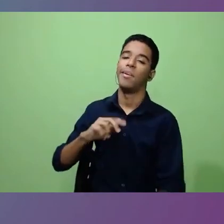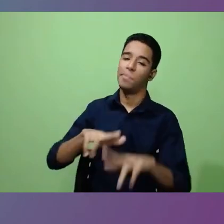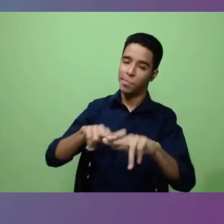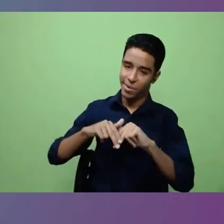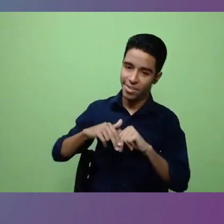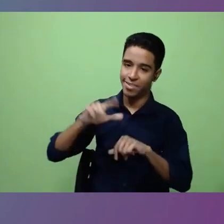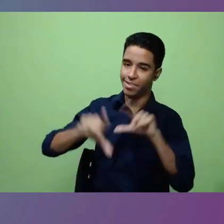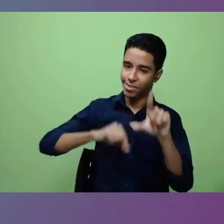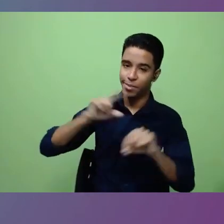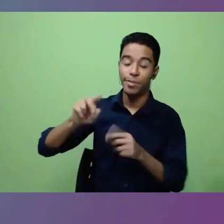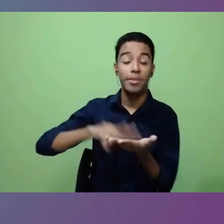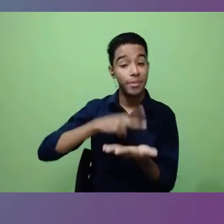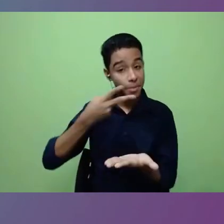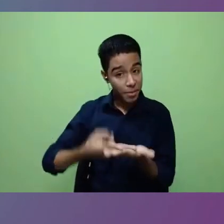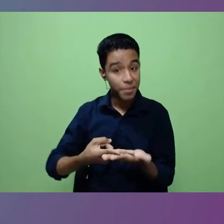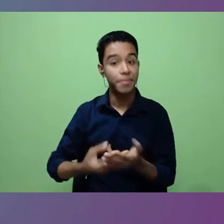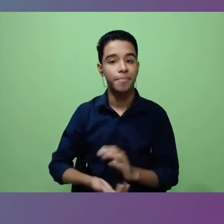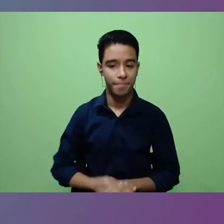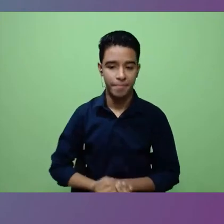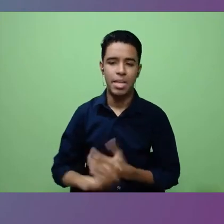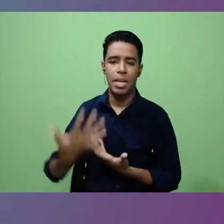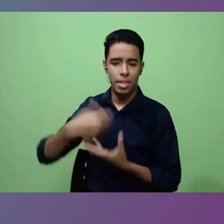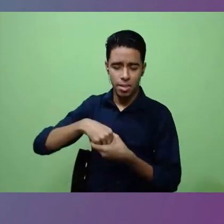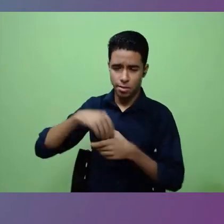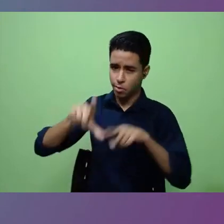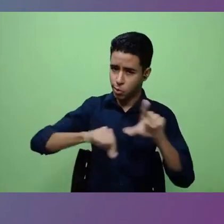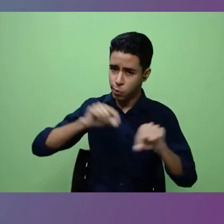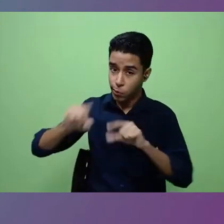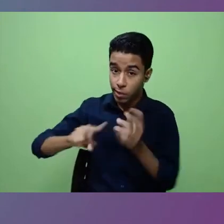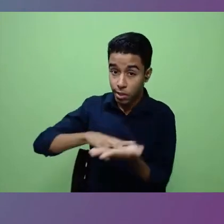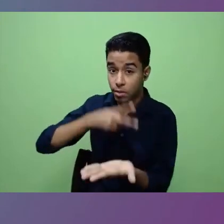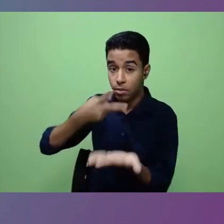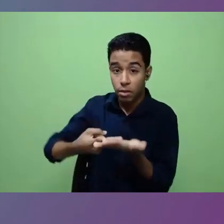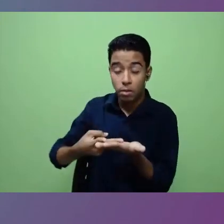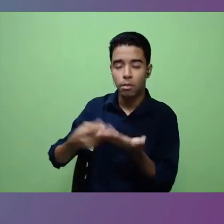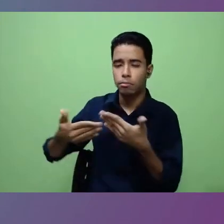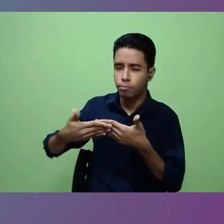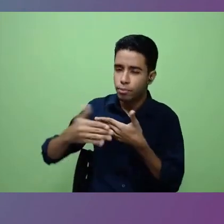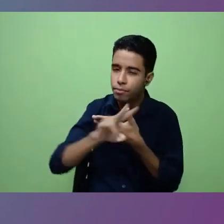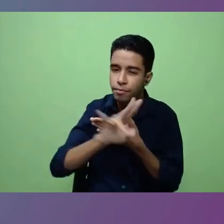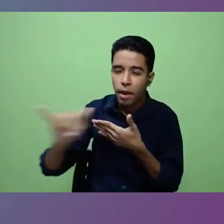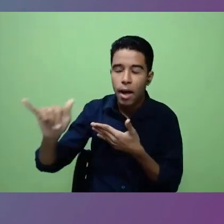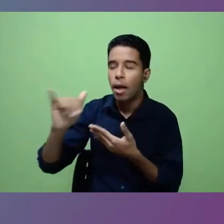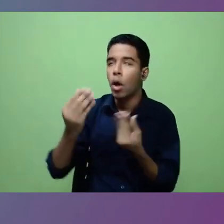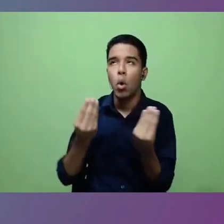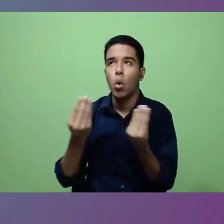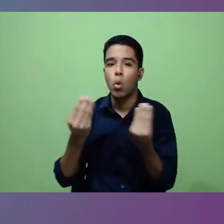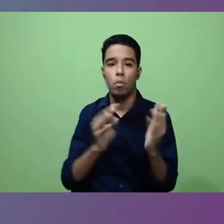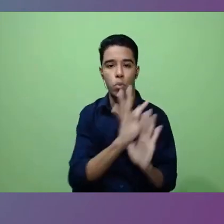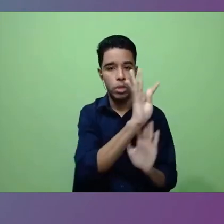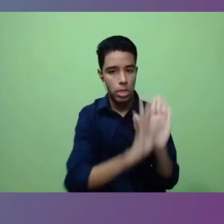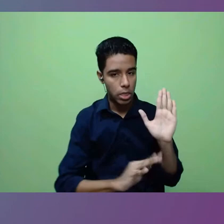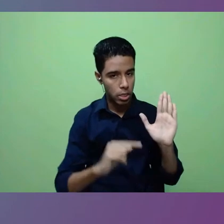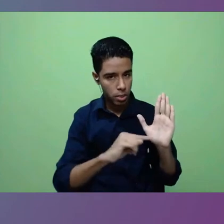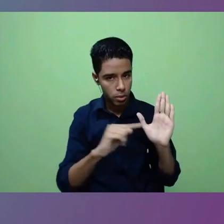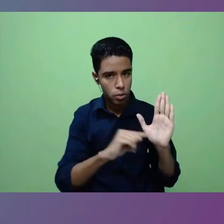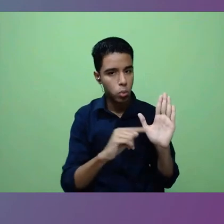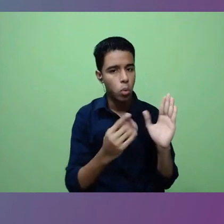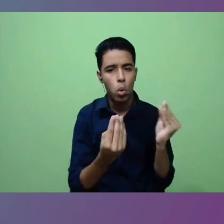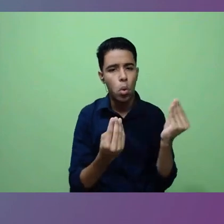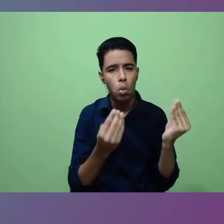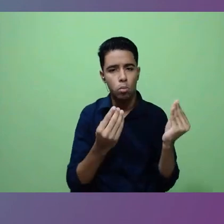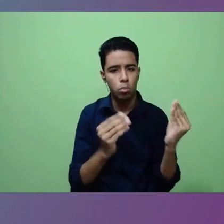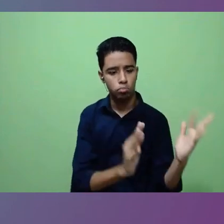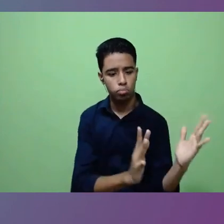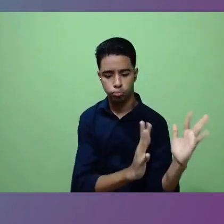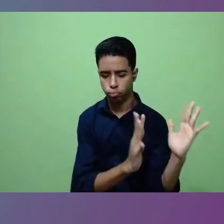essas escolhas tradutórias vão definir de que forma com que esse texto vai ser levado para